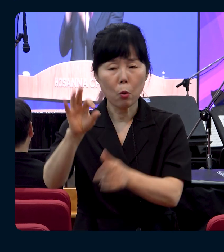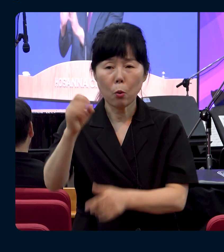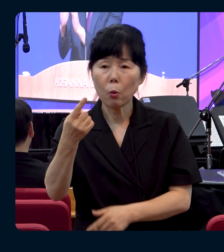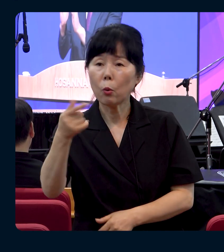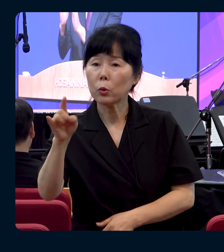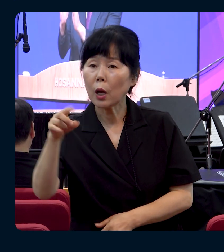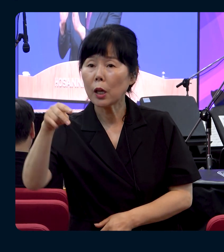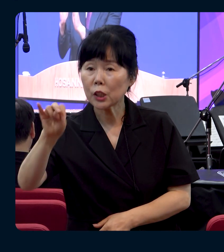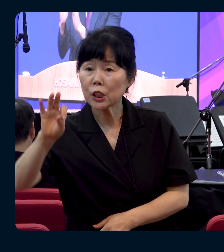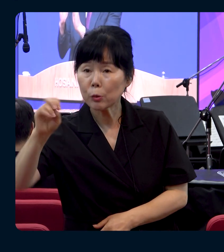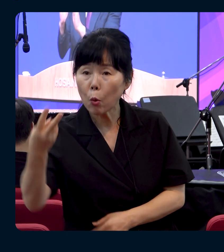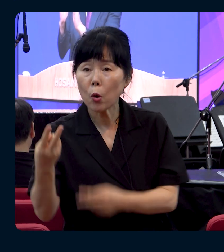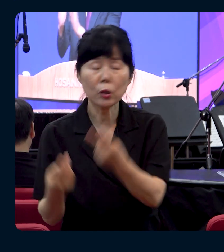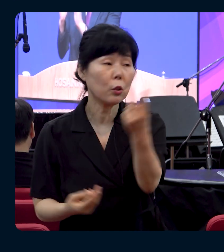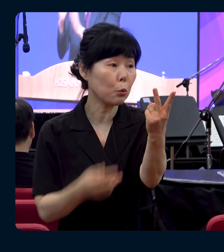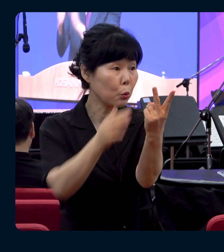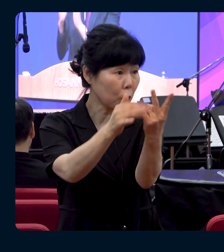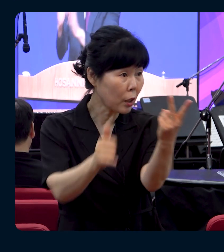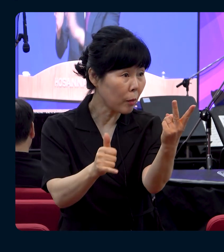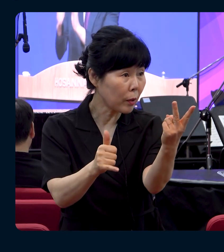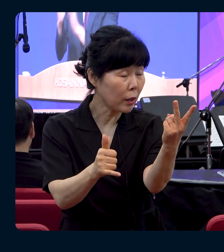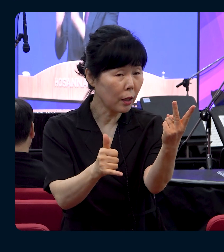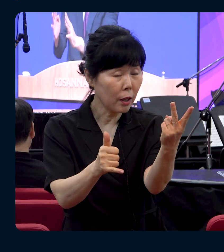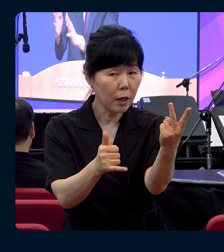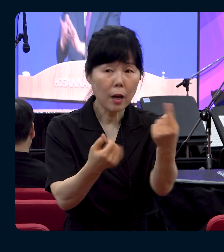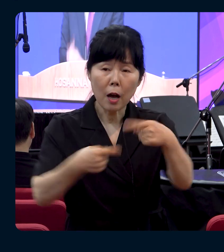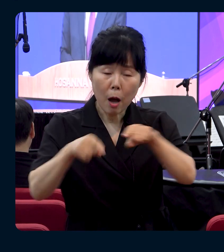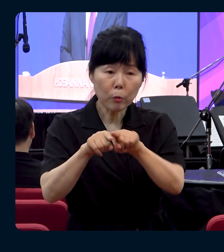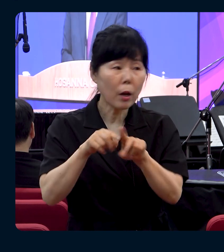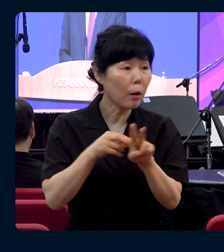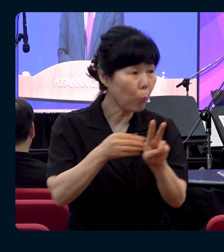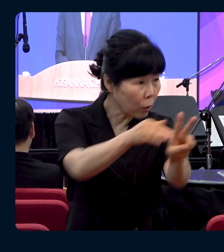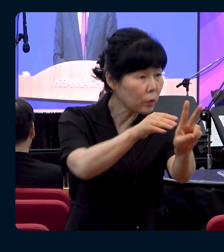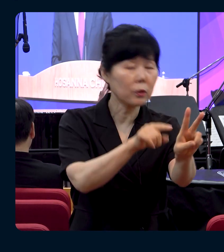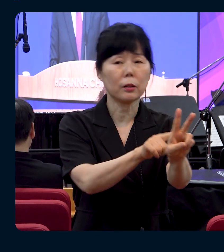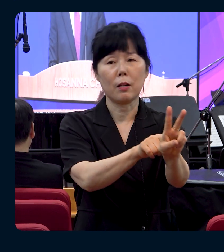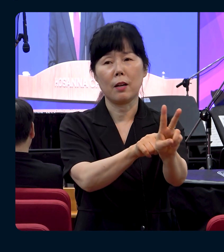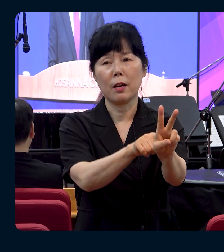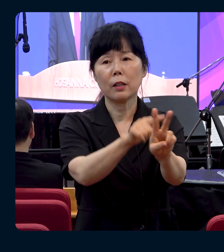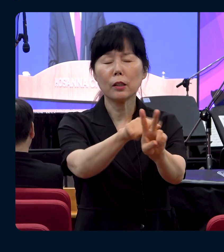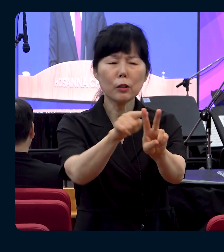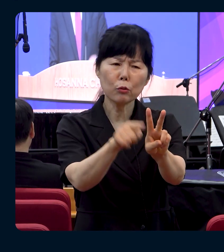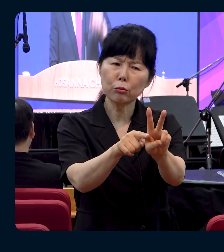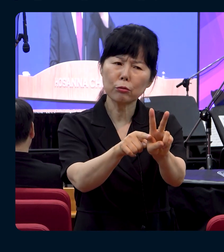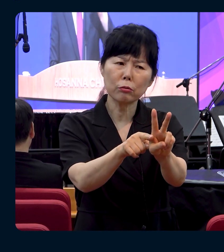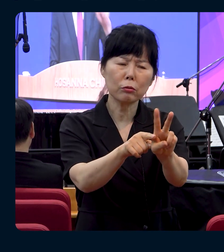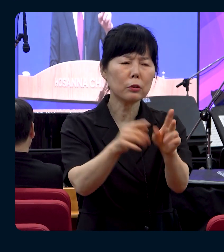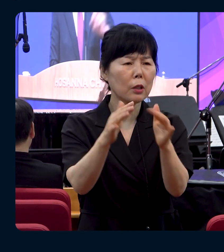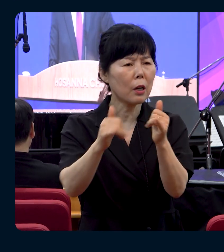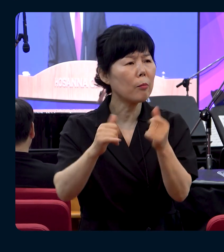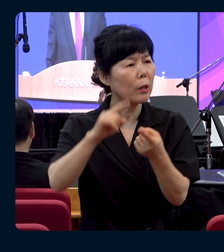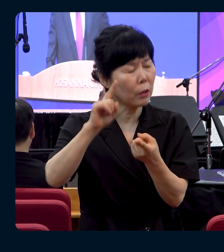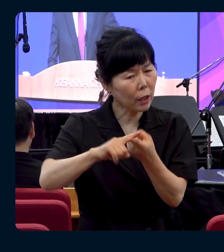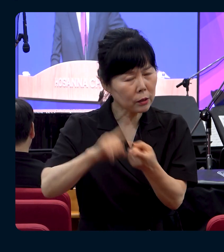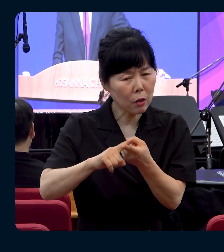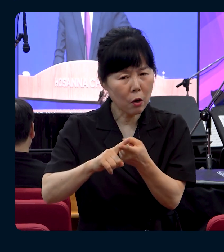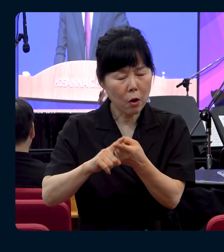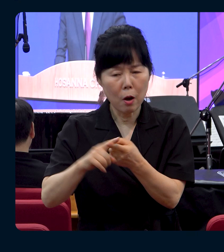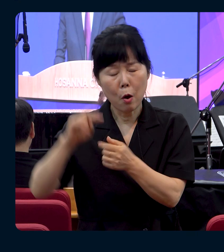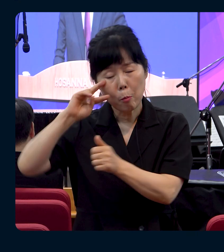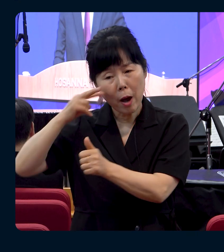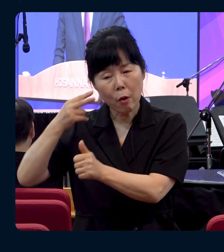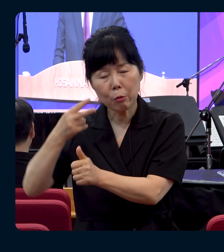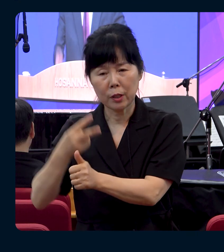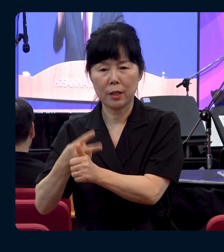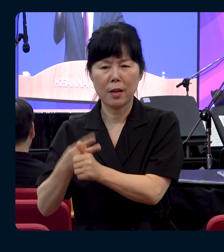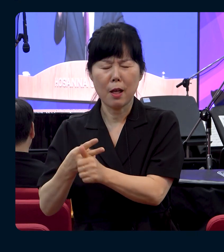두 사람이 함께 보냄을 받은 사람인데, 이 두 사람에 대해서 바울이 공통적으로 쓰고 있는